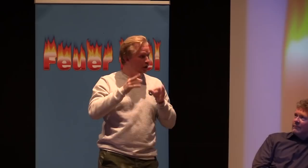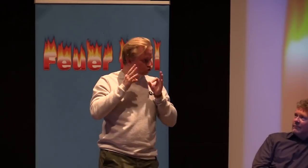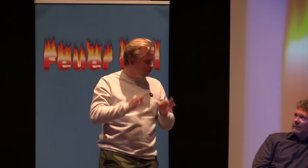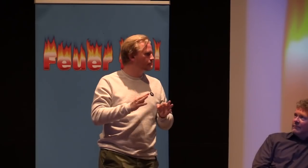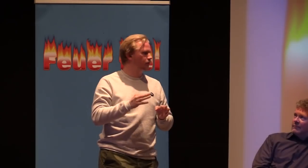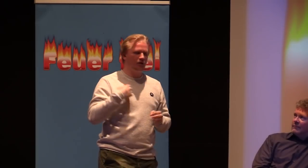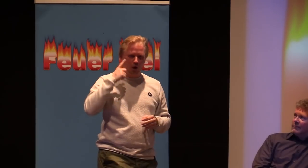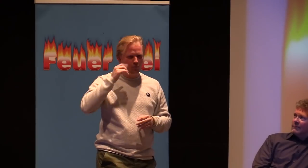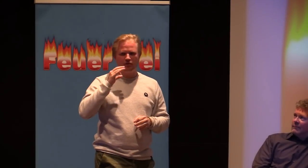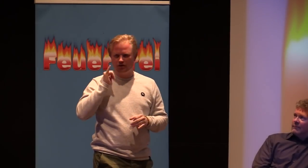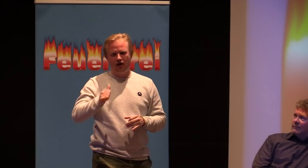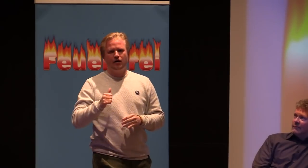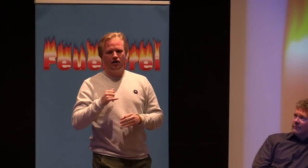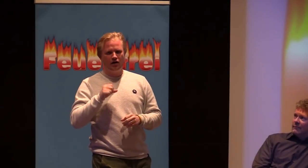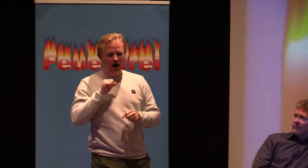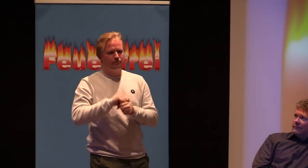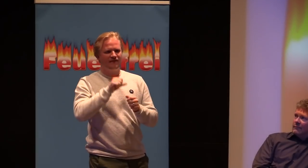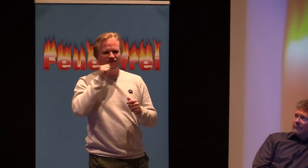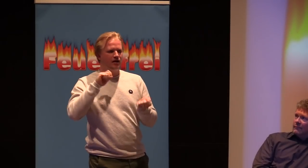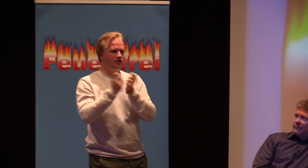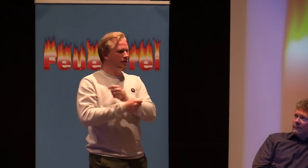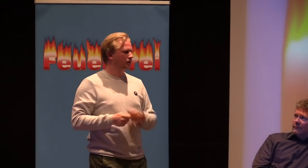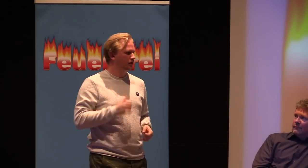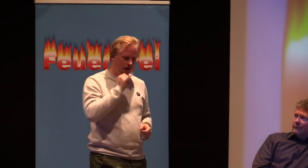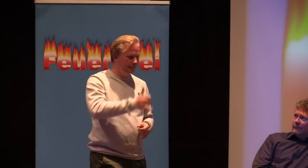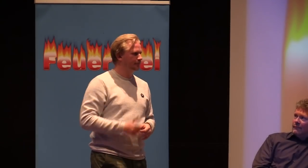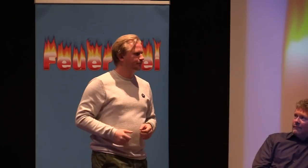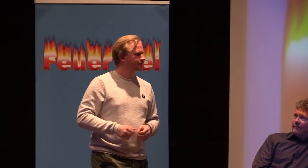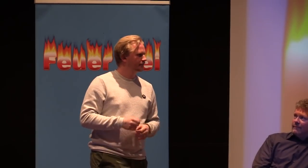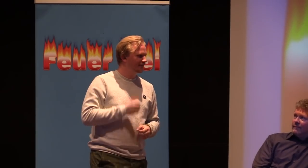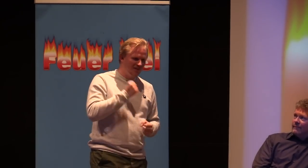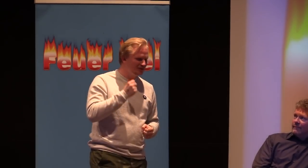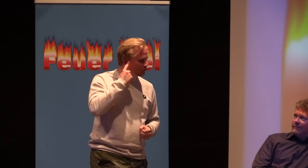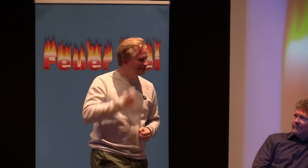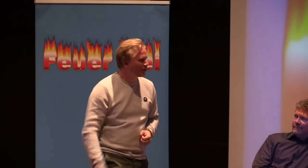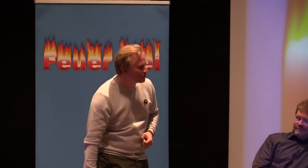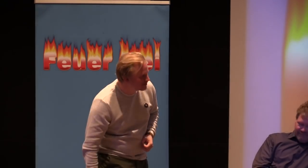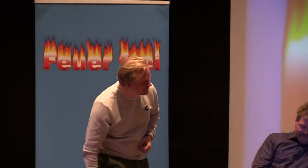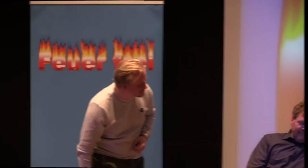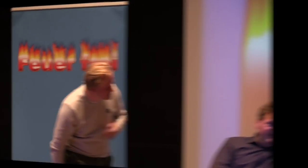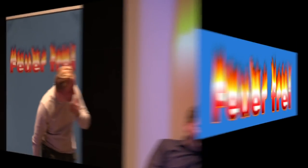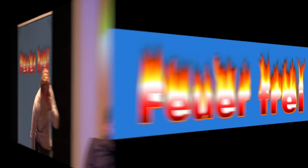das finanziell entschädigt wird, glaube ich ganz klar, ja, würde es Veränderungen bringen und die Leute...